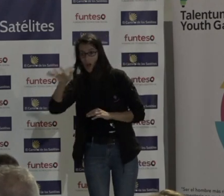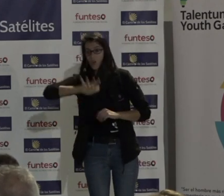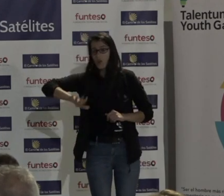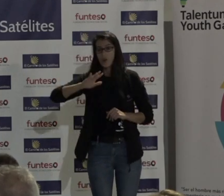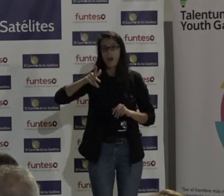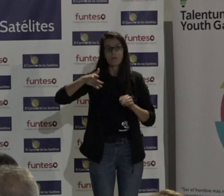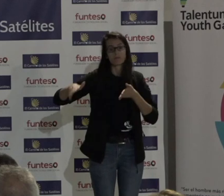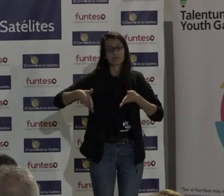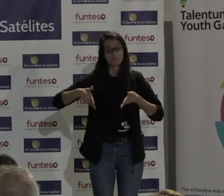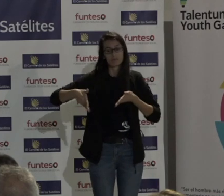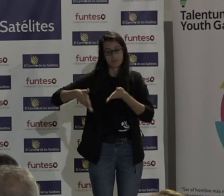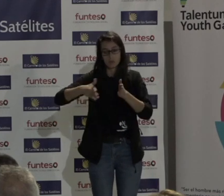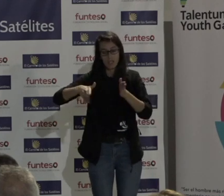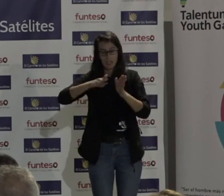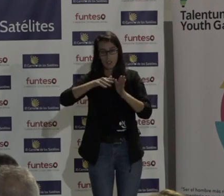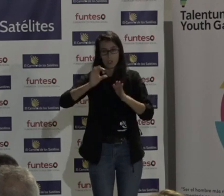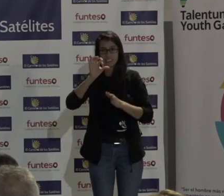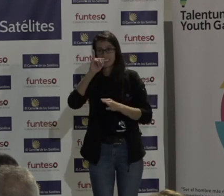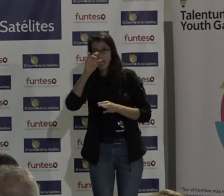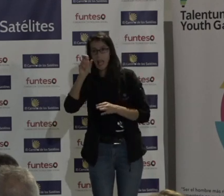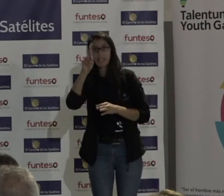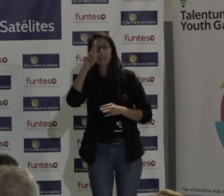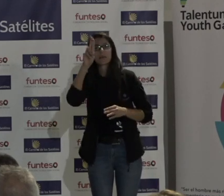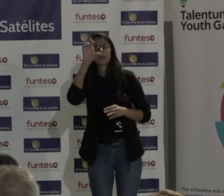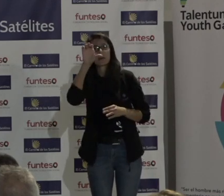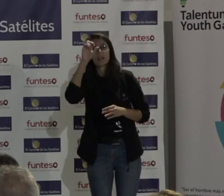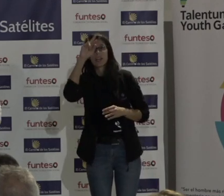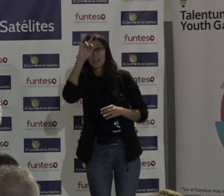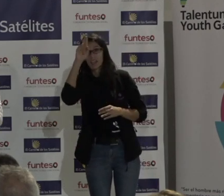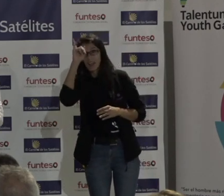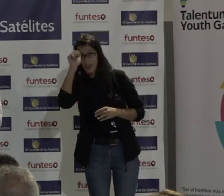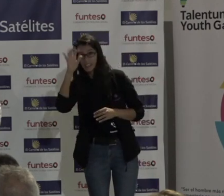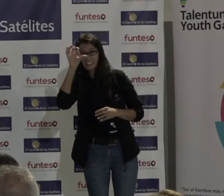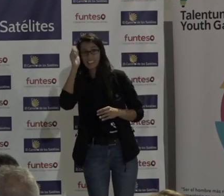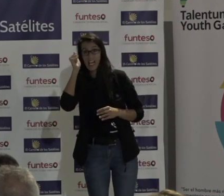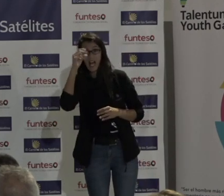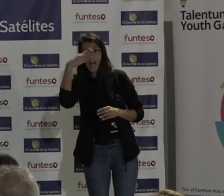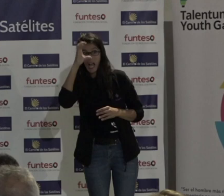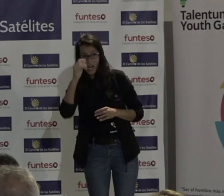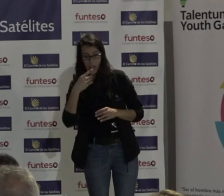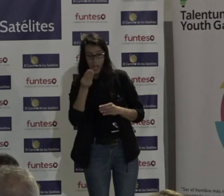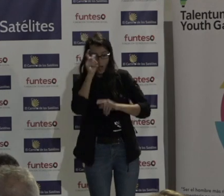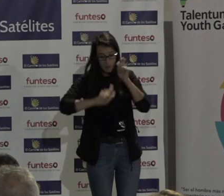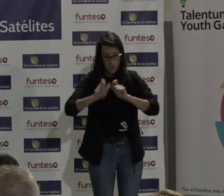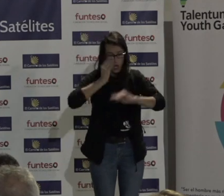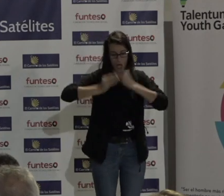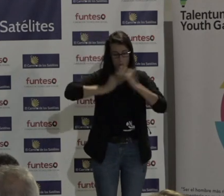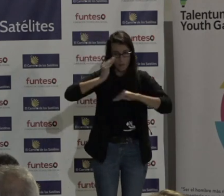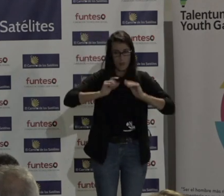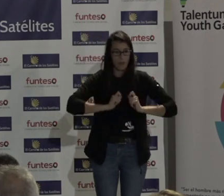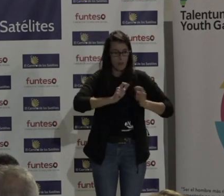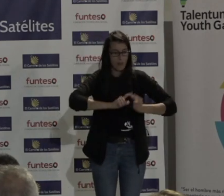hacia la Ribera Sacra. Había que alimentar a muchísimos hombres, miles de hombres, que